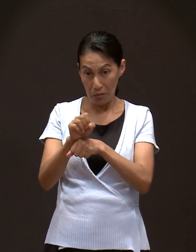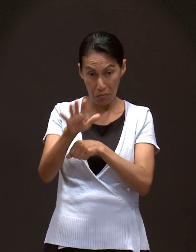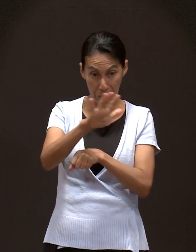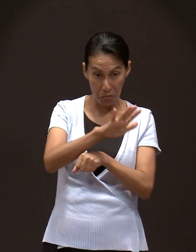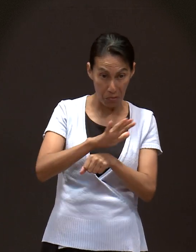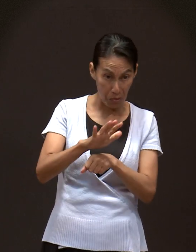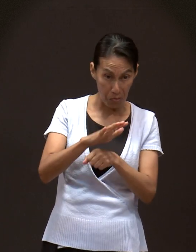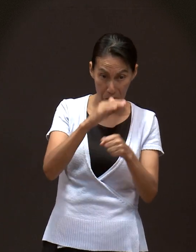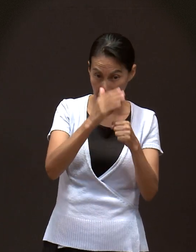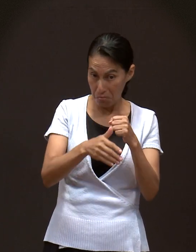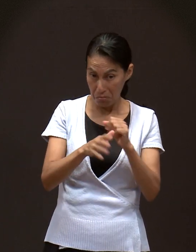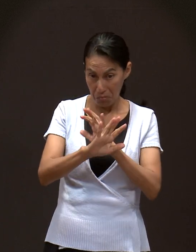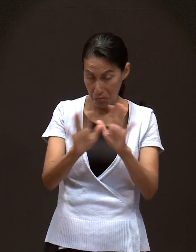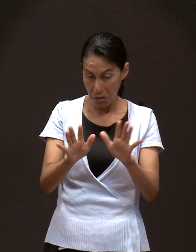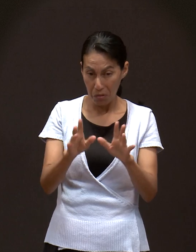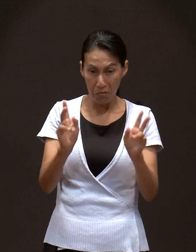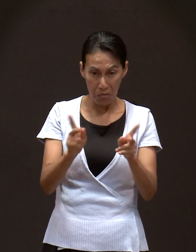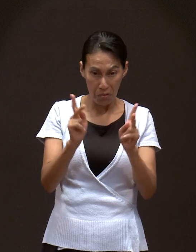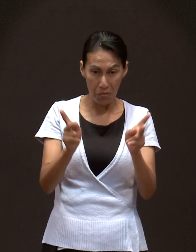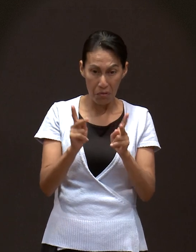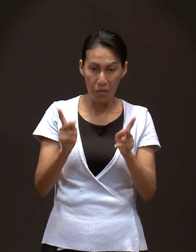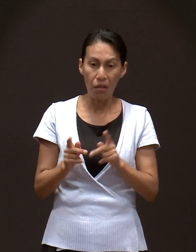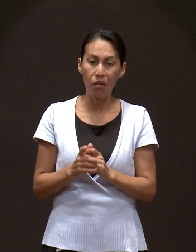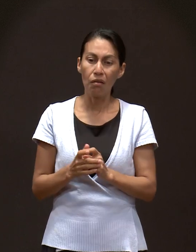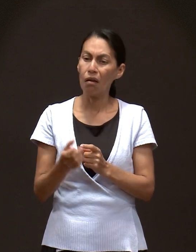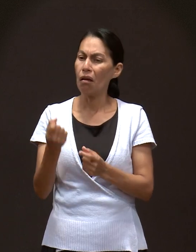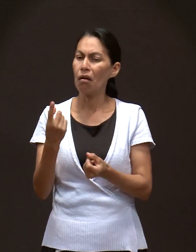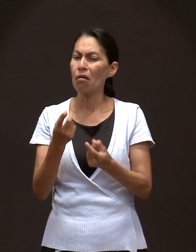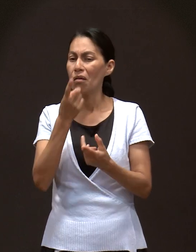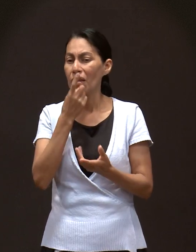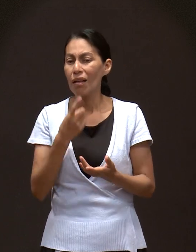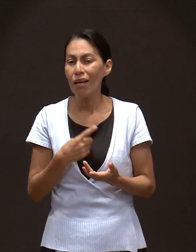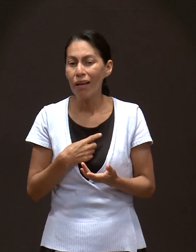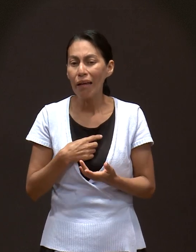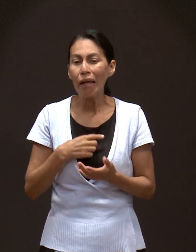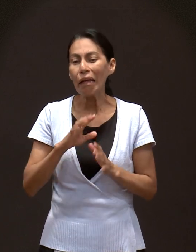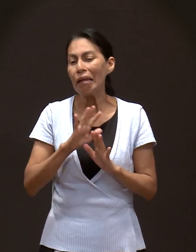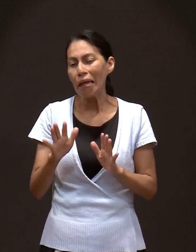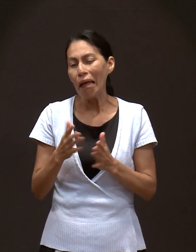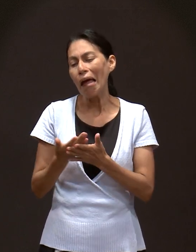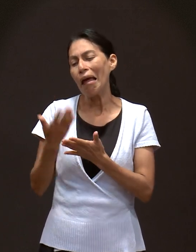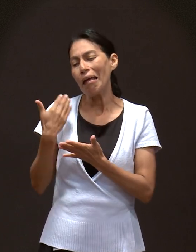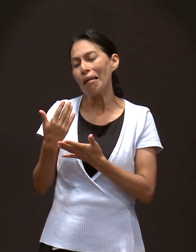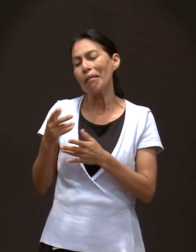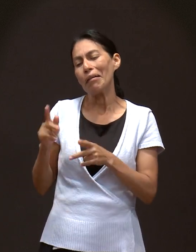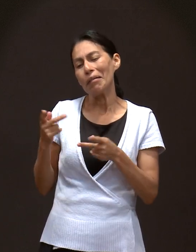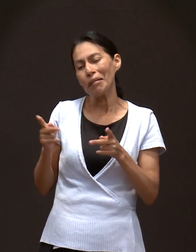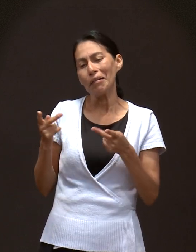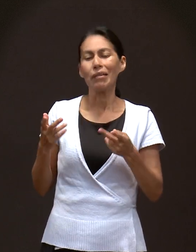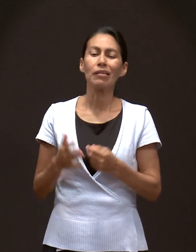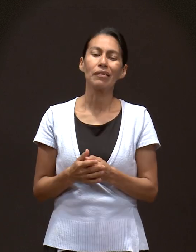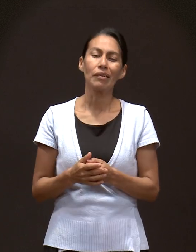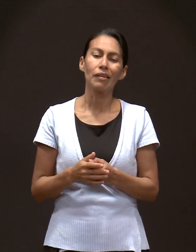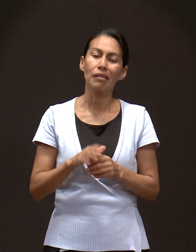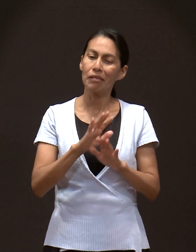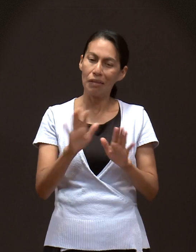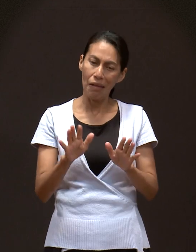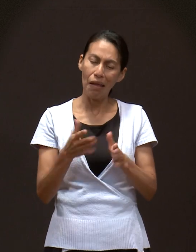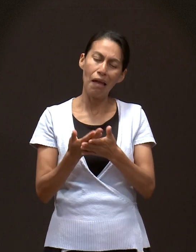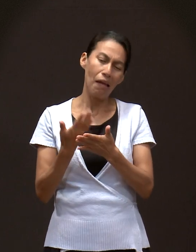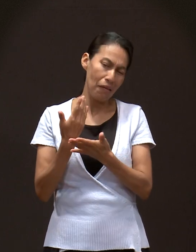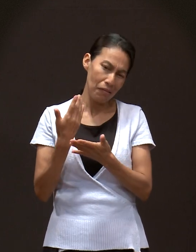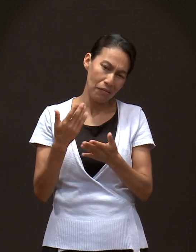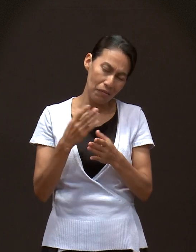pues, el territorio se agotó. Ya todas las personas a las que les hablaba me decían, es que ya me vendiste la semana